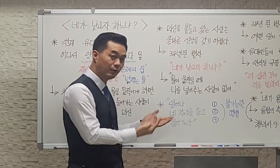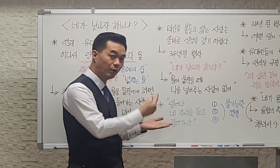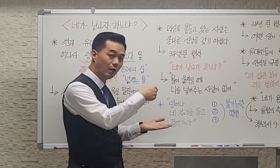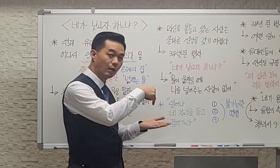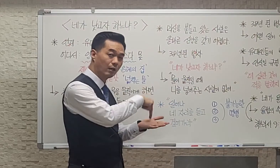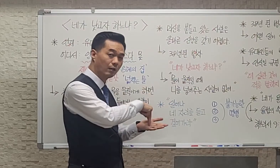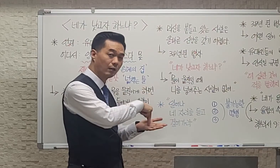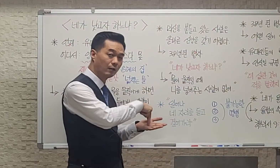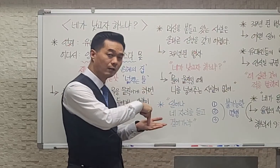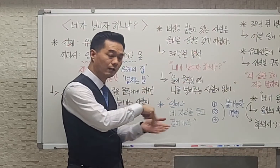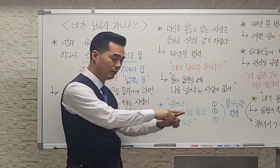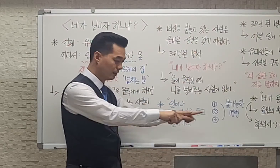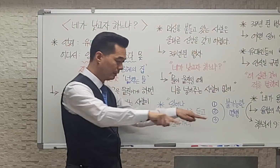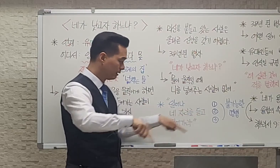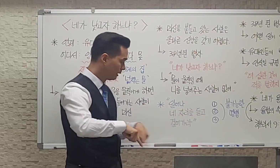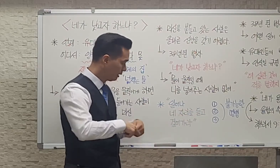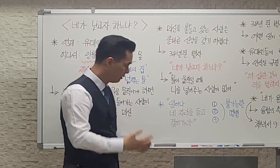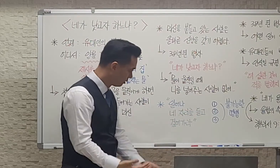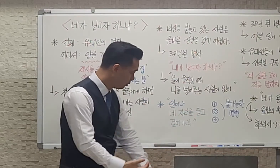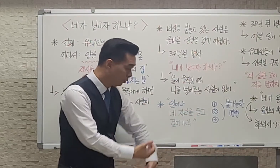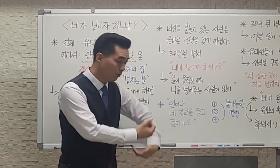일어나 자리를 들고